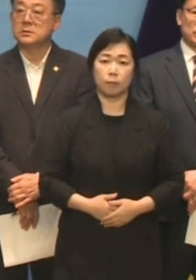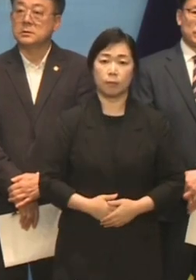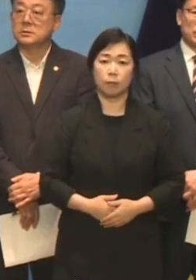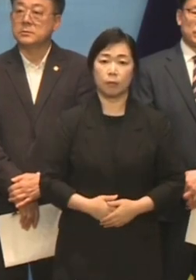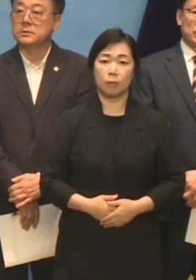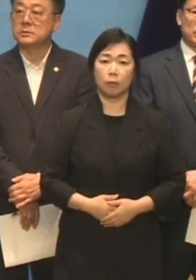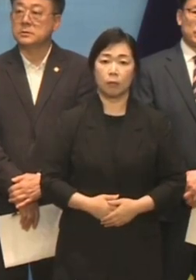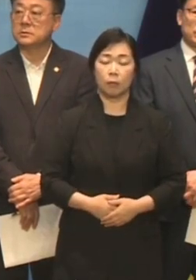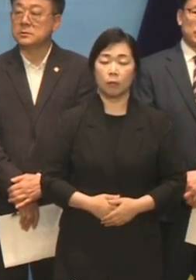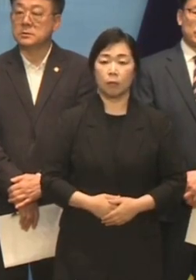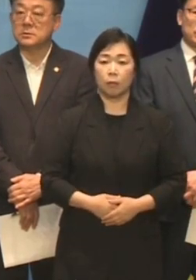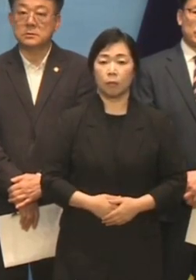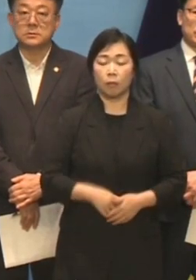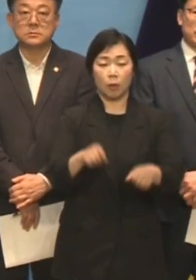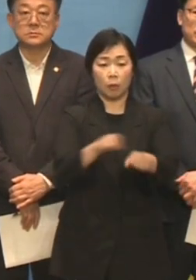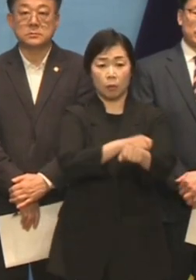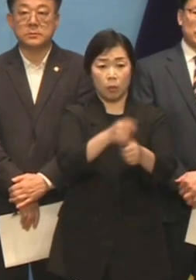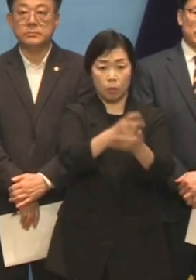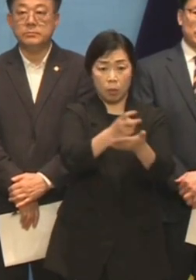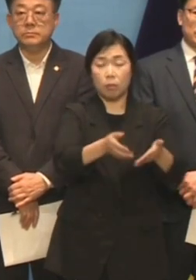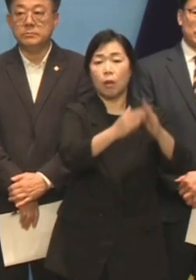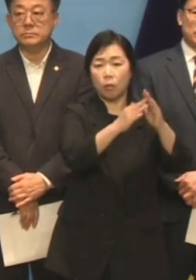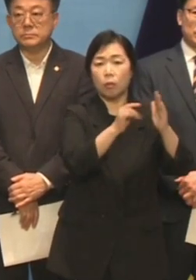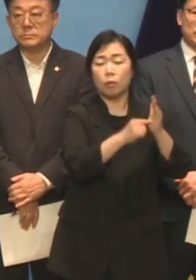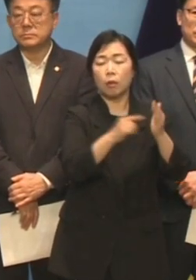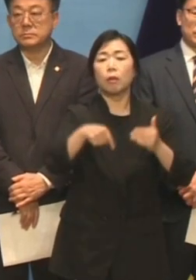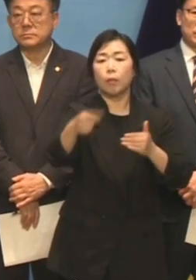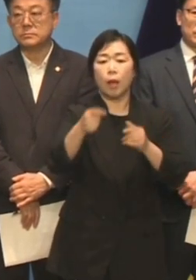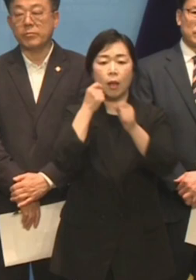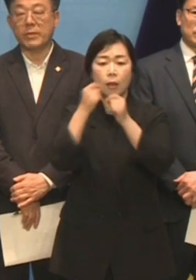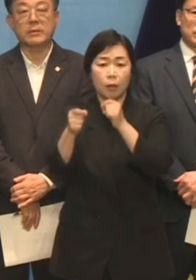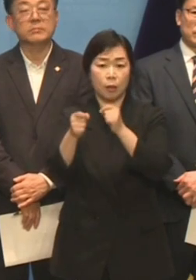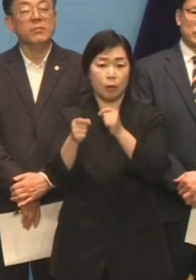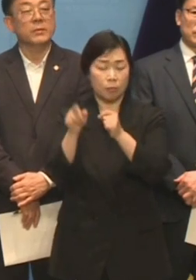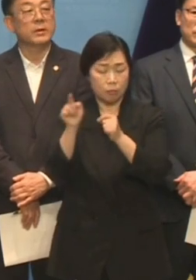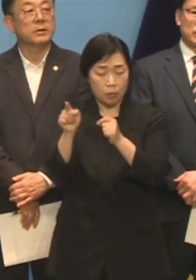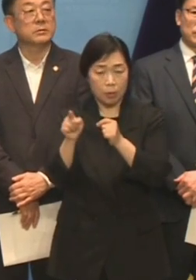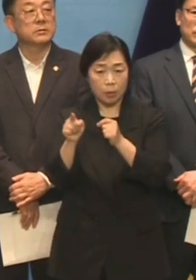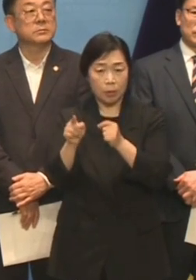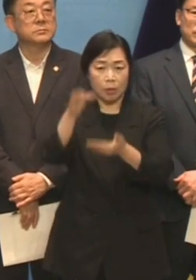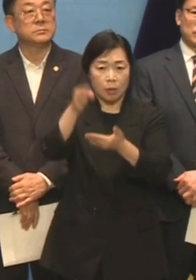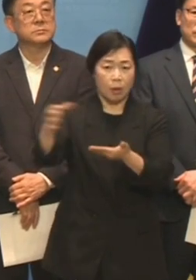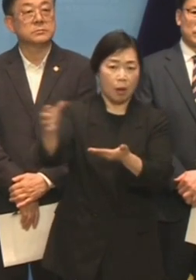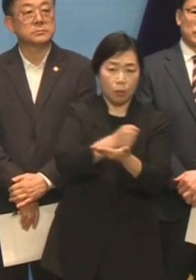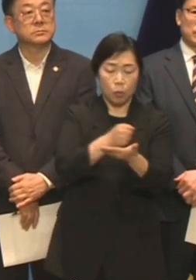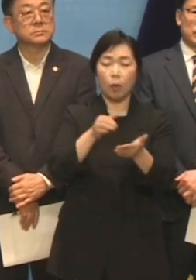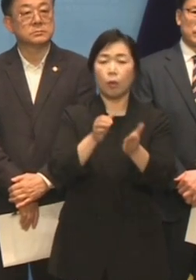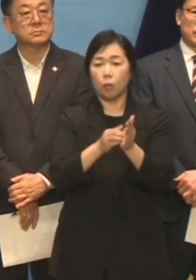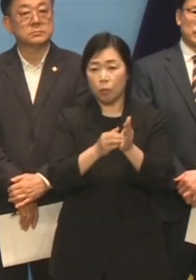이번에 저희 특별법 만드시고 사기꾼들 특별히 재산 환수하고